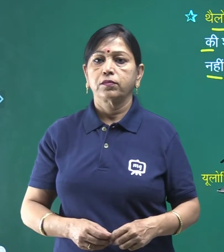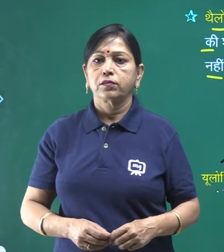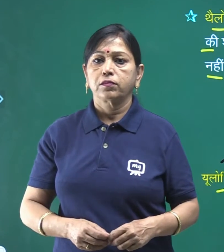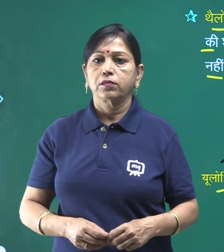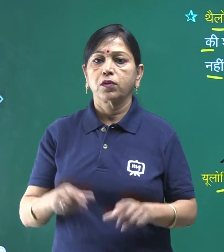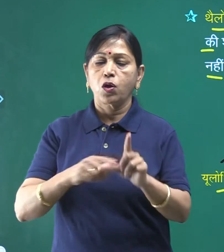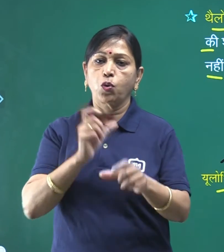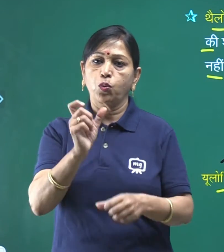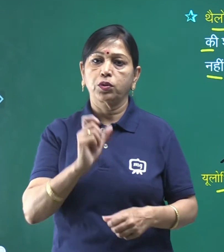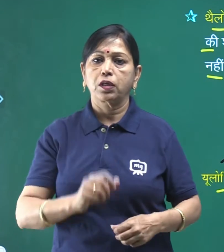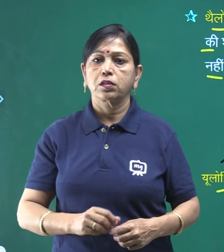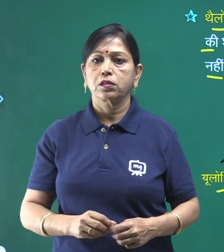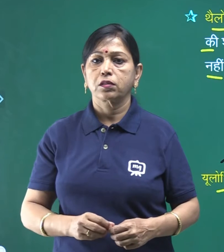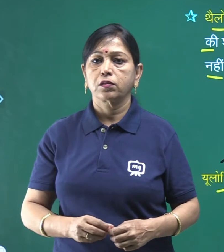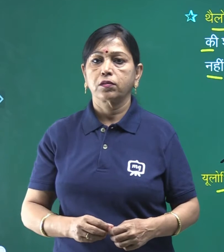यूलोथ्रिक्स,